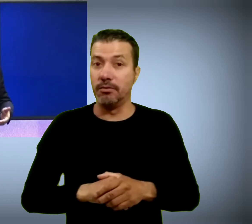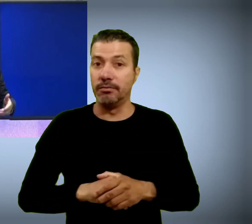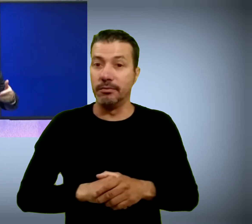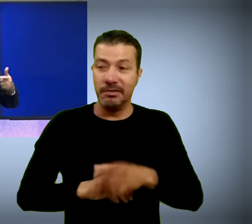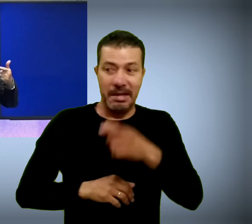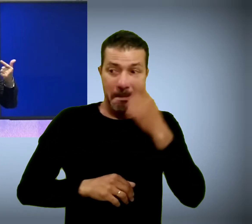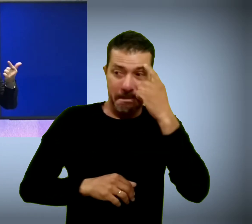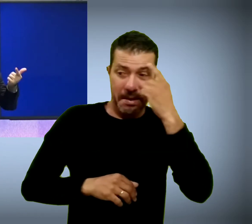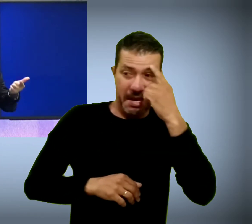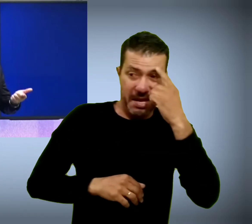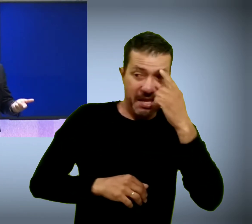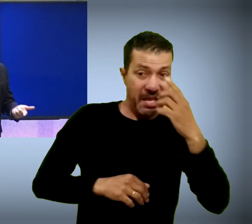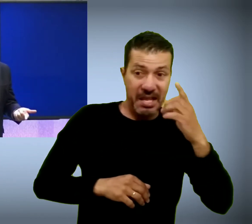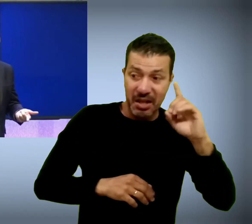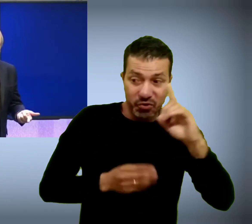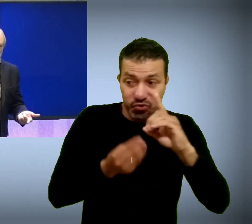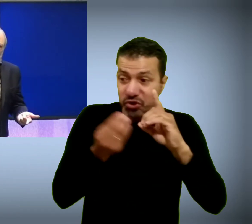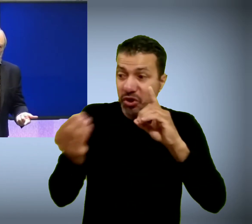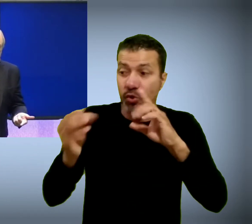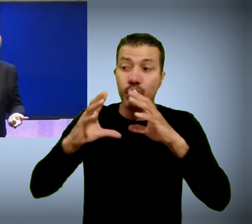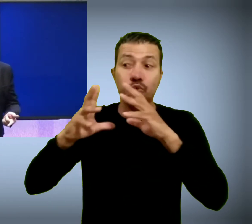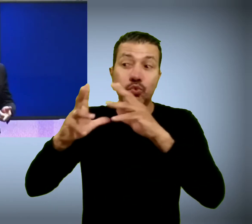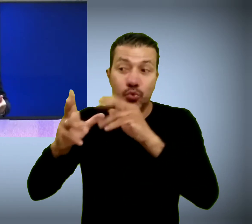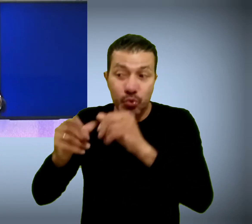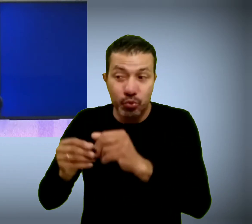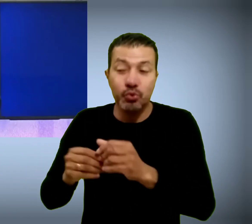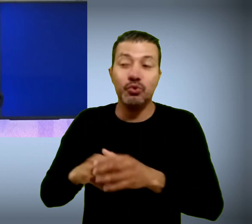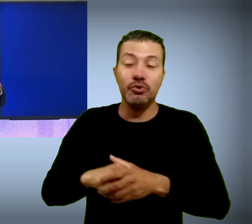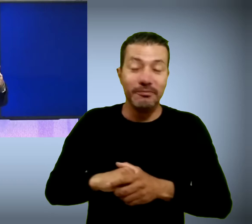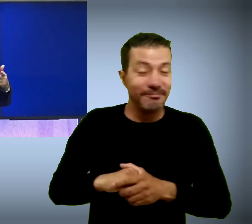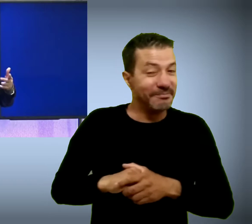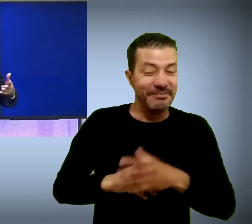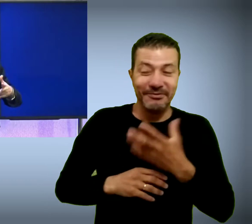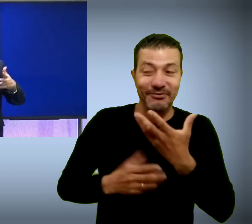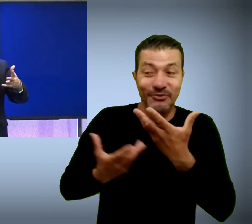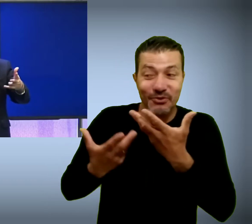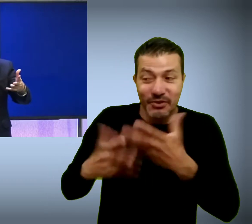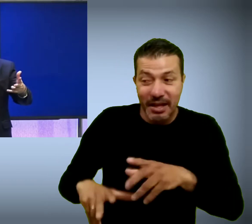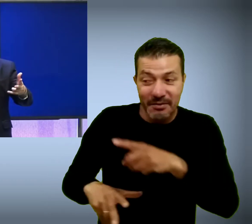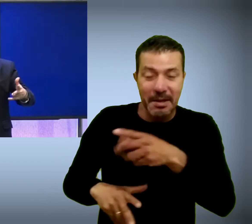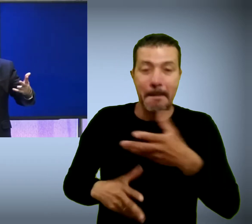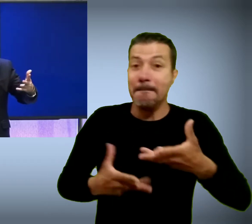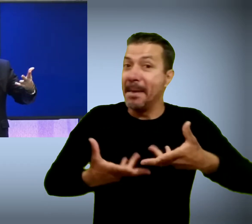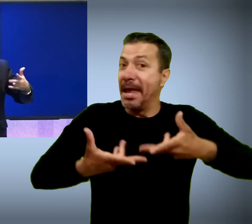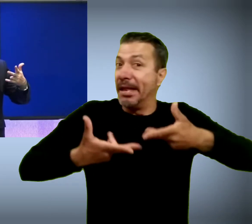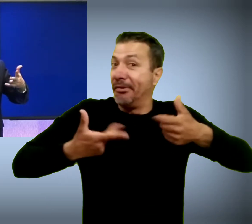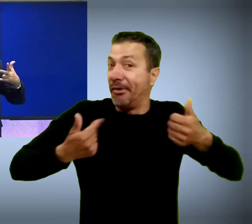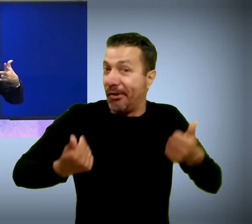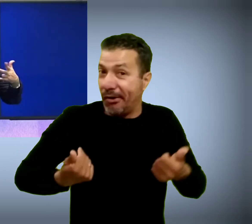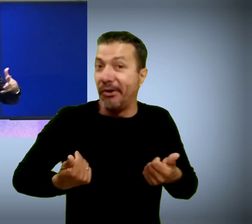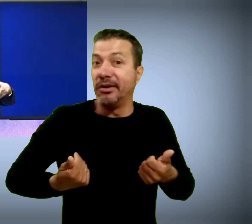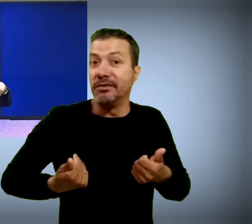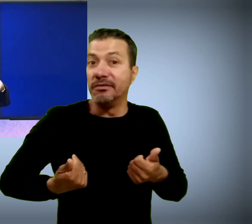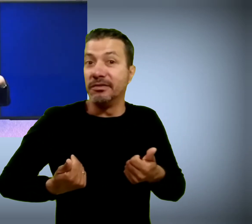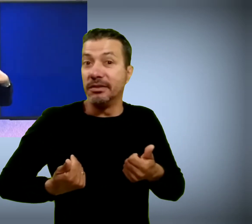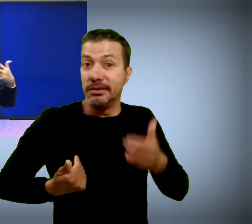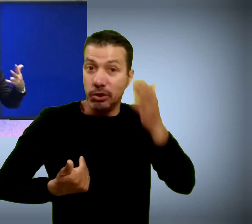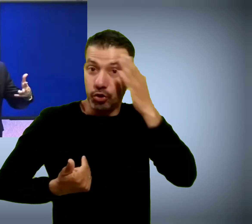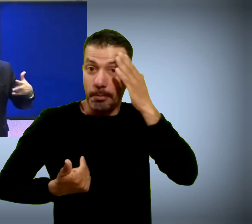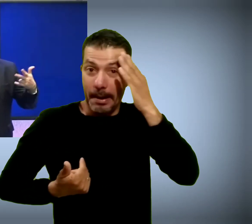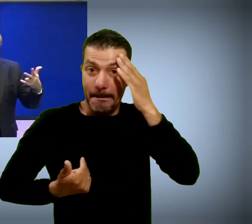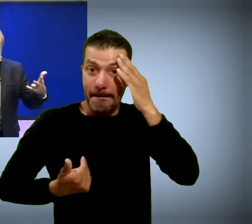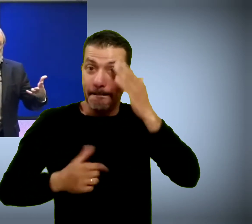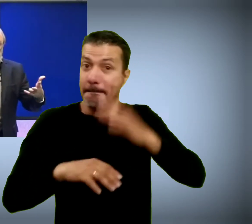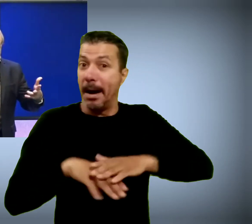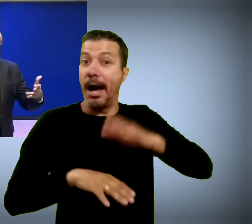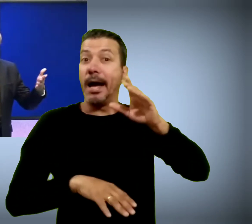pensa, Deus não te deu tudo que ele poderia ter dado, ele não quer que você seja melhor do que você é, porque se você for melhor, se souber mais